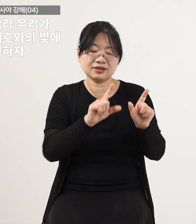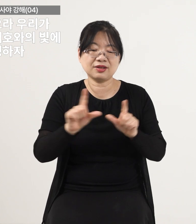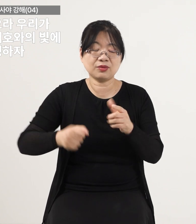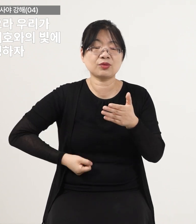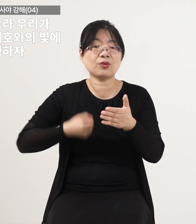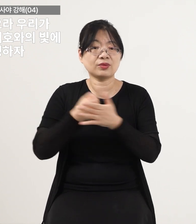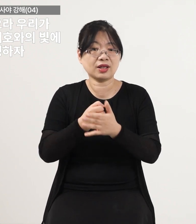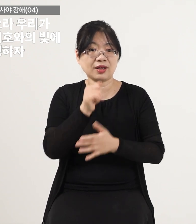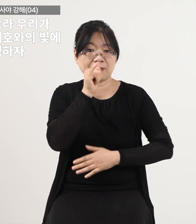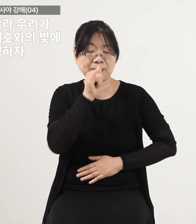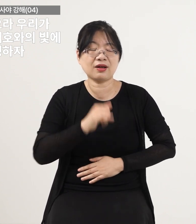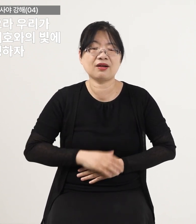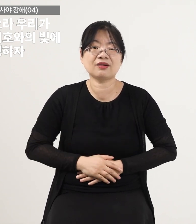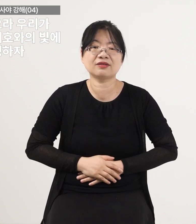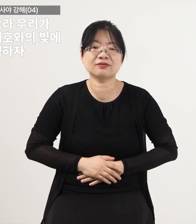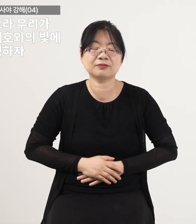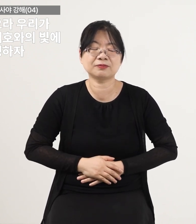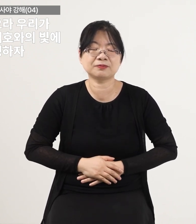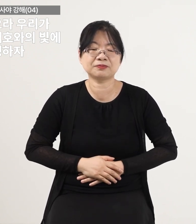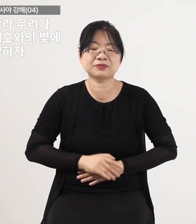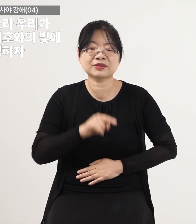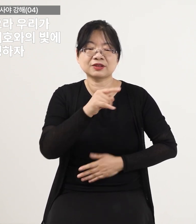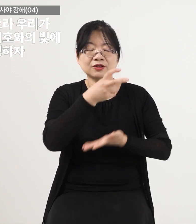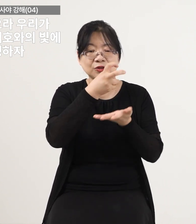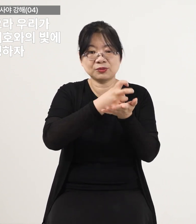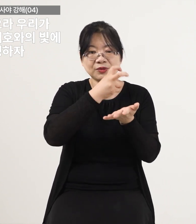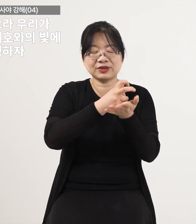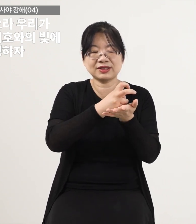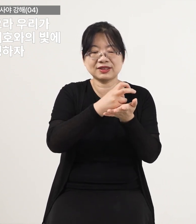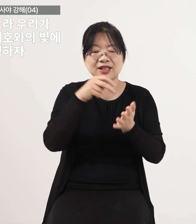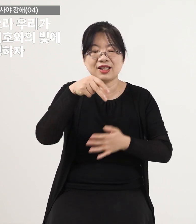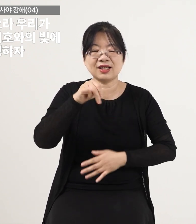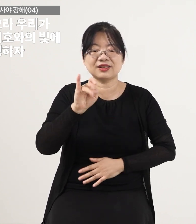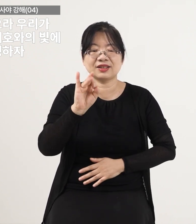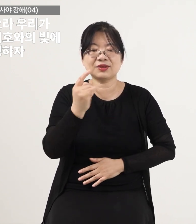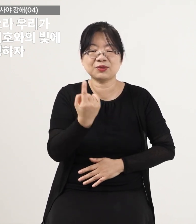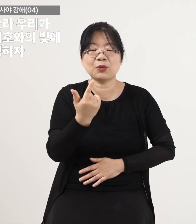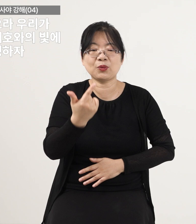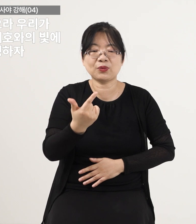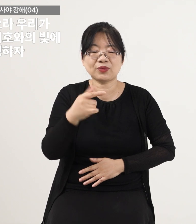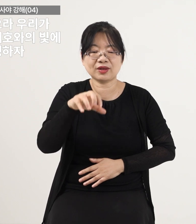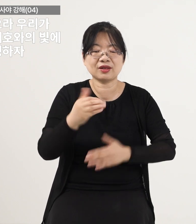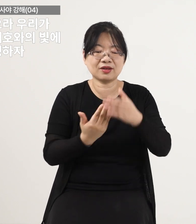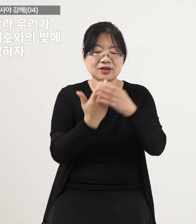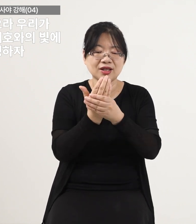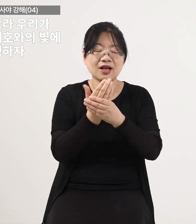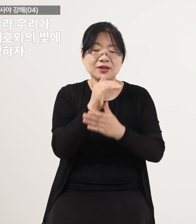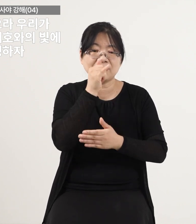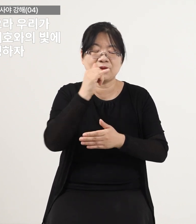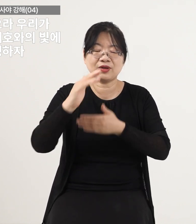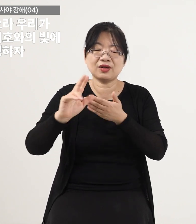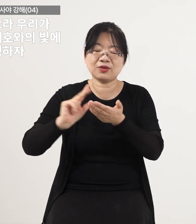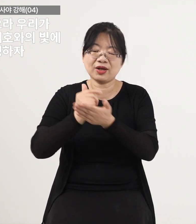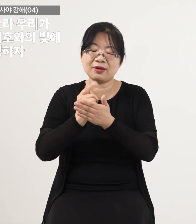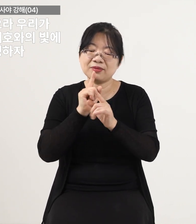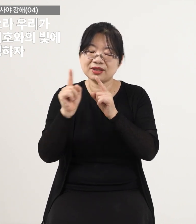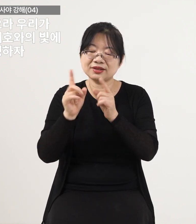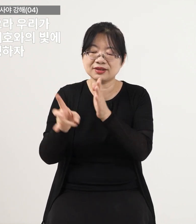결단도 있죠. 이는 율법이 시온에서부터 나올 것이요 여호와의